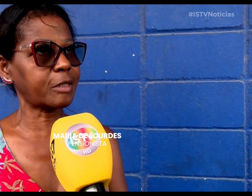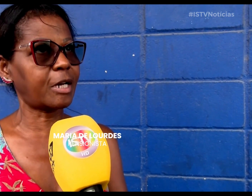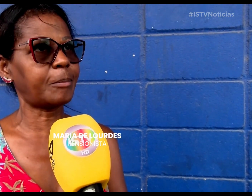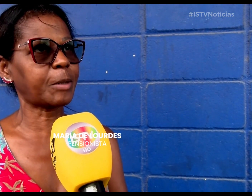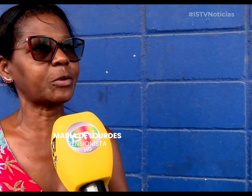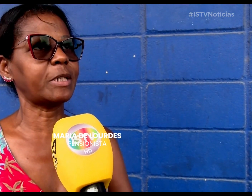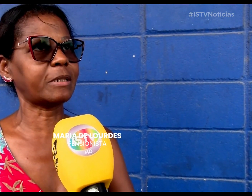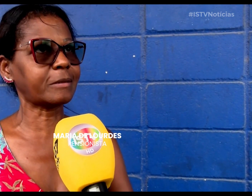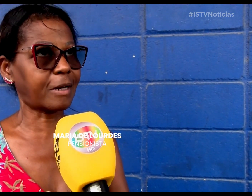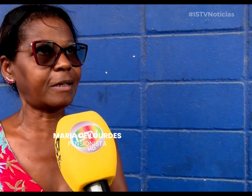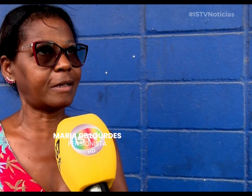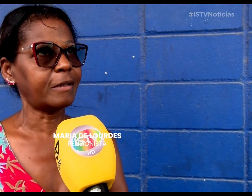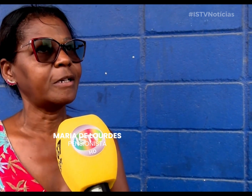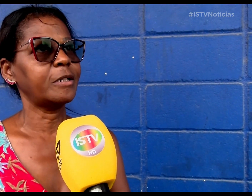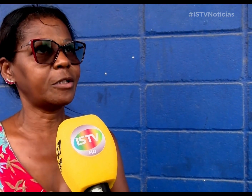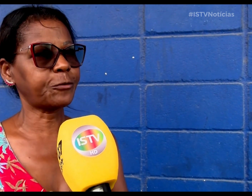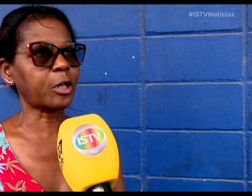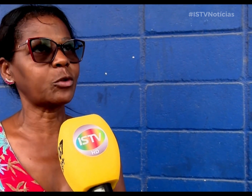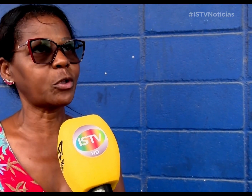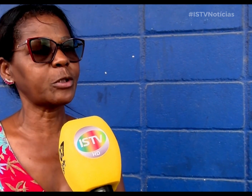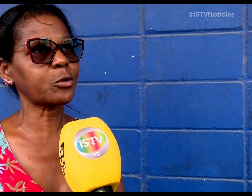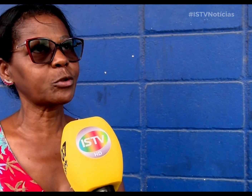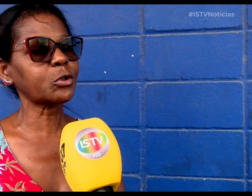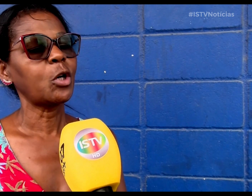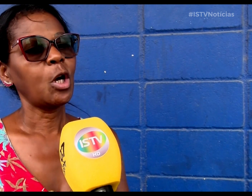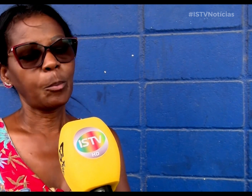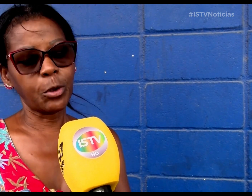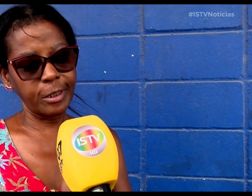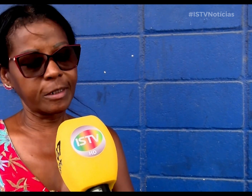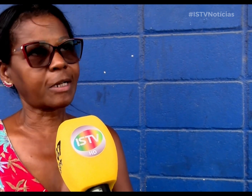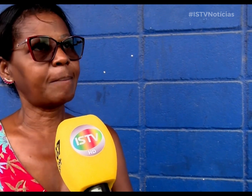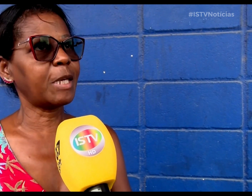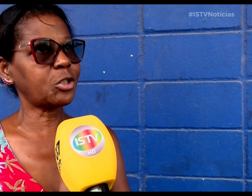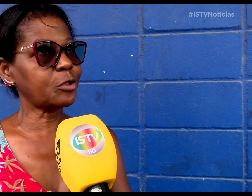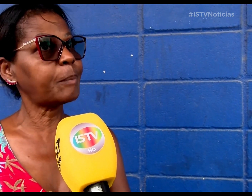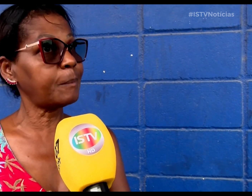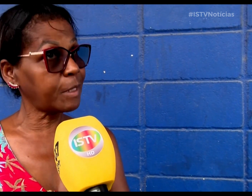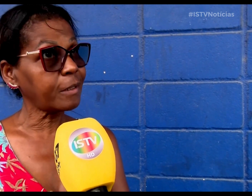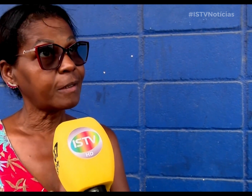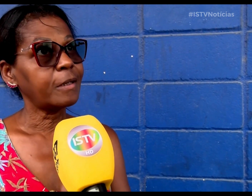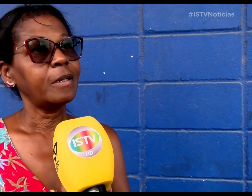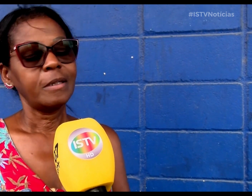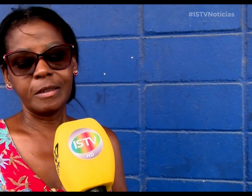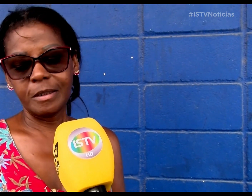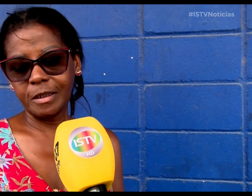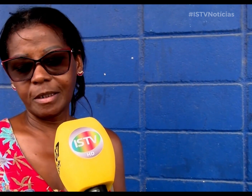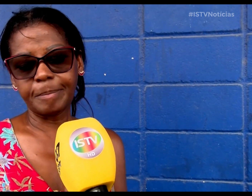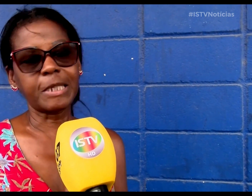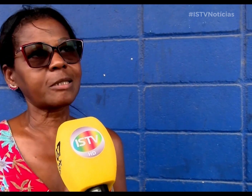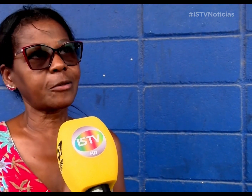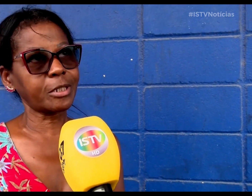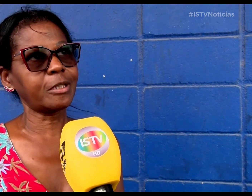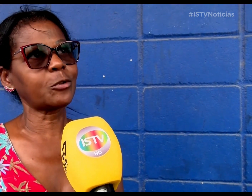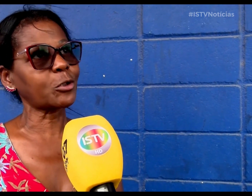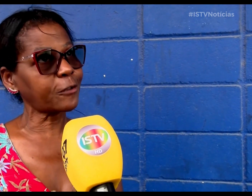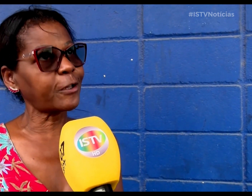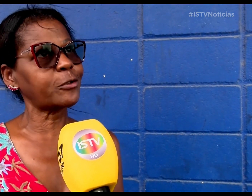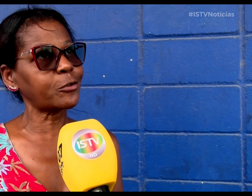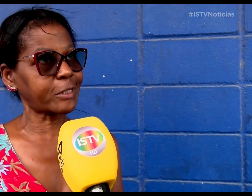renegociar, para poder quitar, né? Não ficar com o nome sujo. Porém, acabei de imprimir. E apareceu aqui que eu estou devendo no